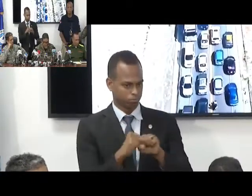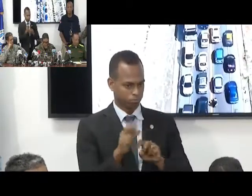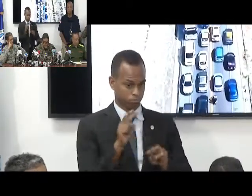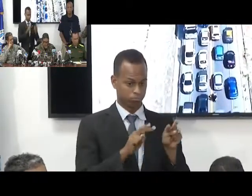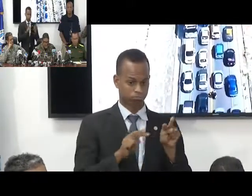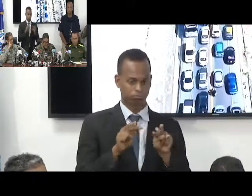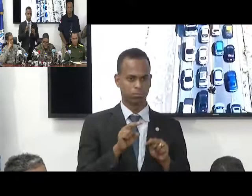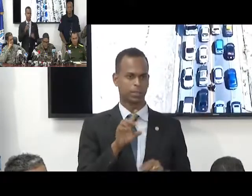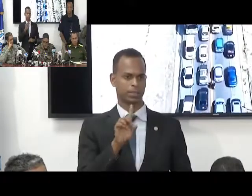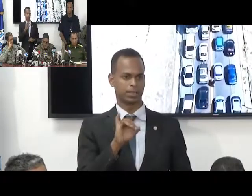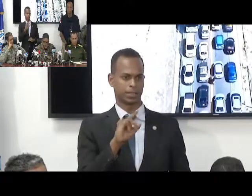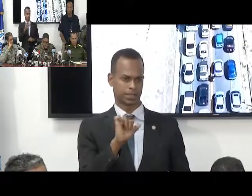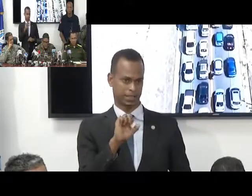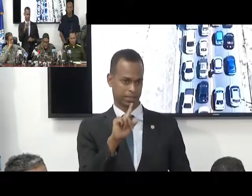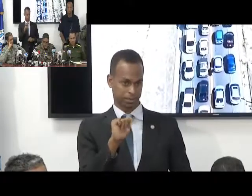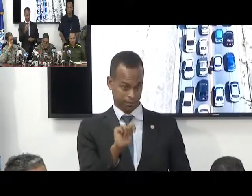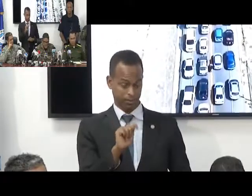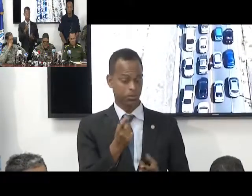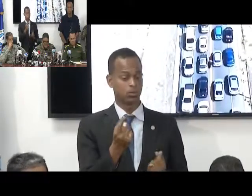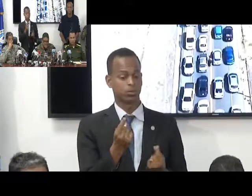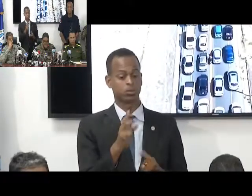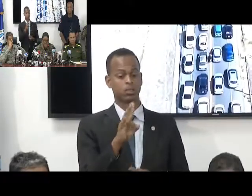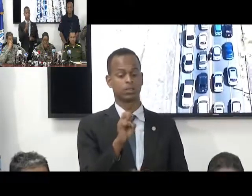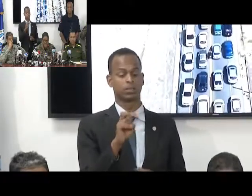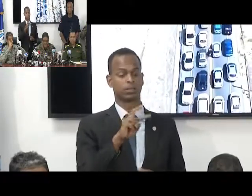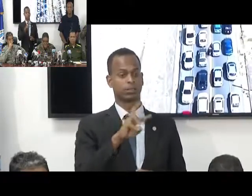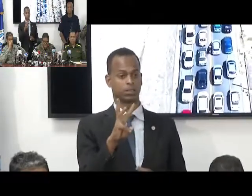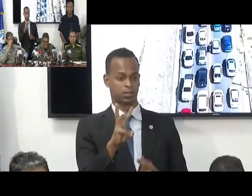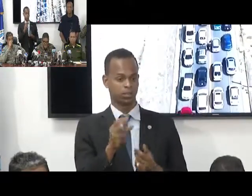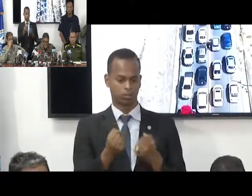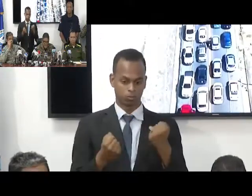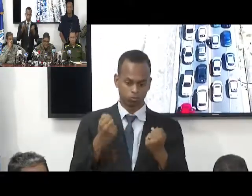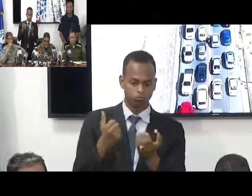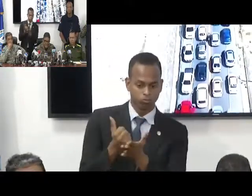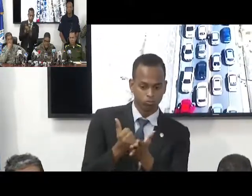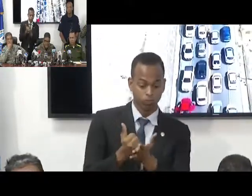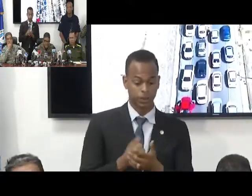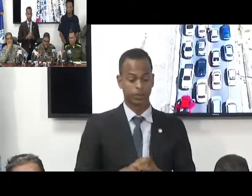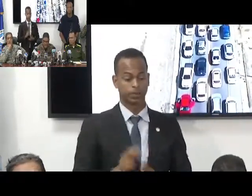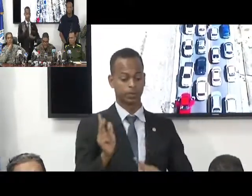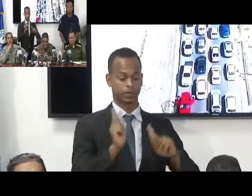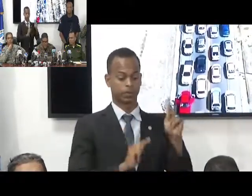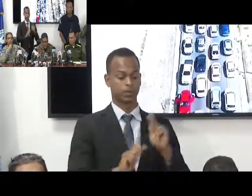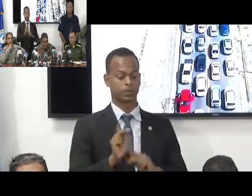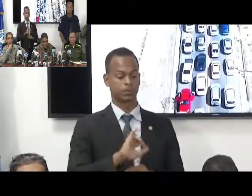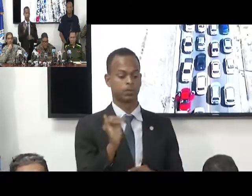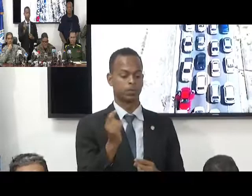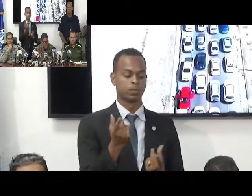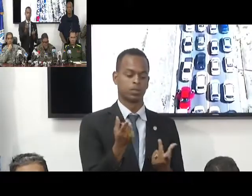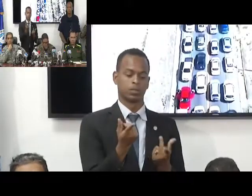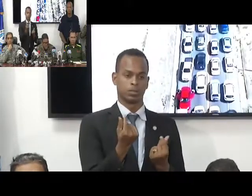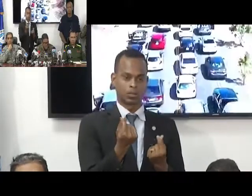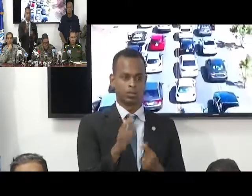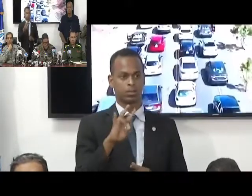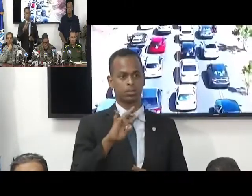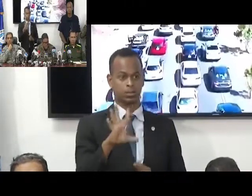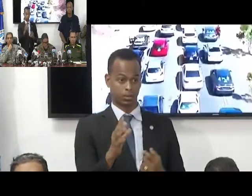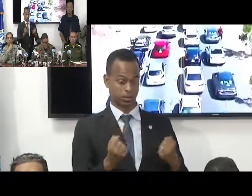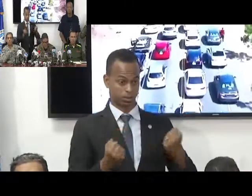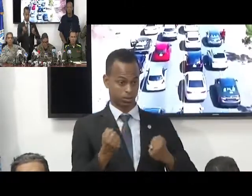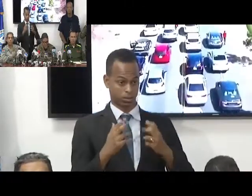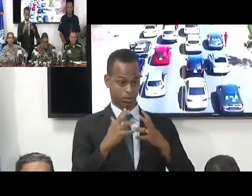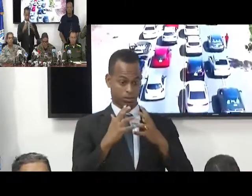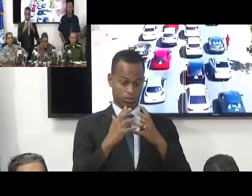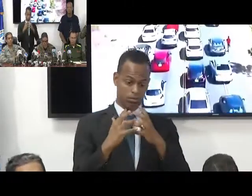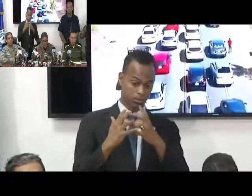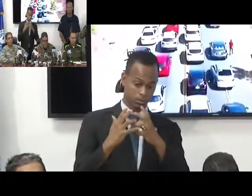Terrestre, DGC, realizó 726 asistencias viales al ciudadano. También retuvo 75 vehículos